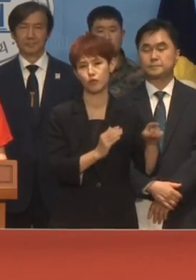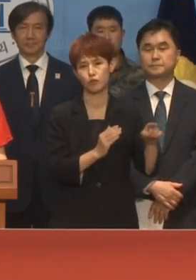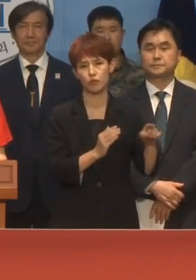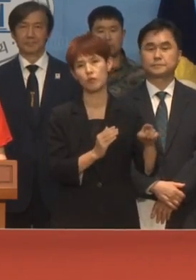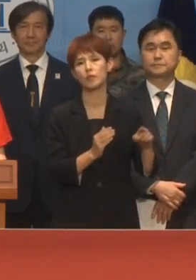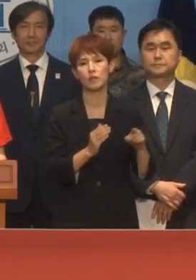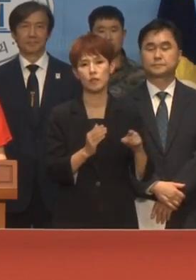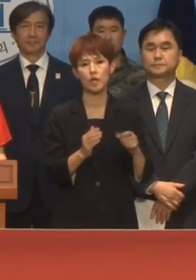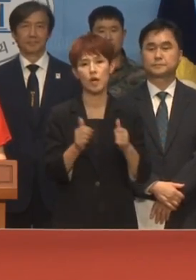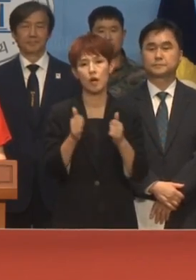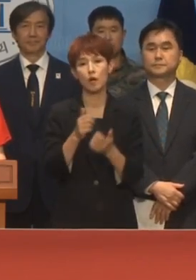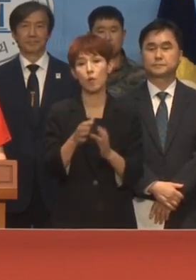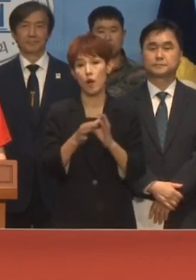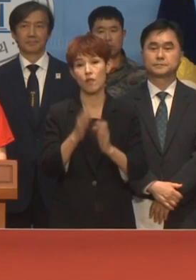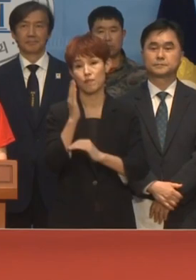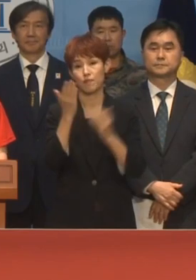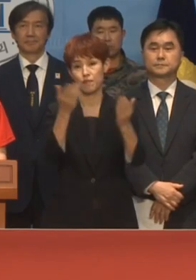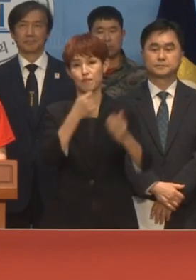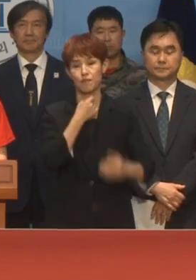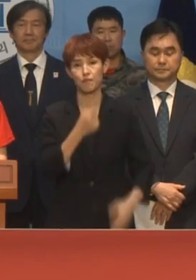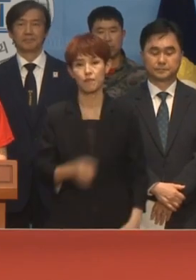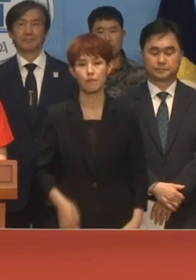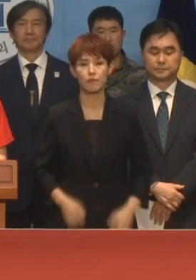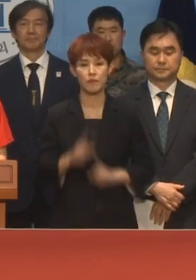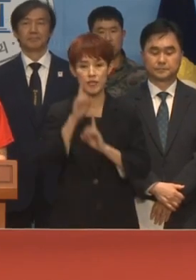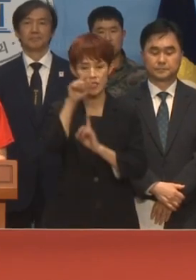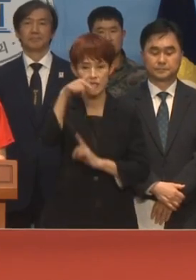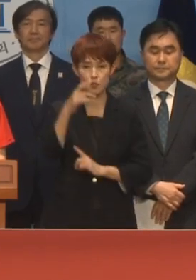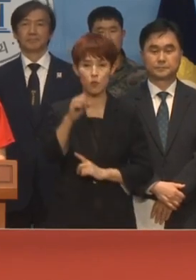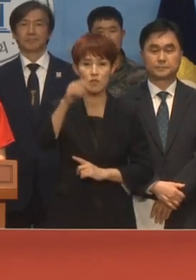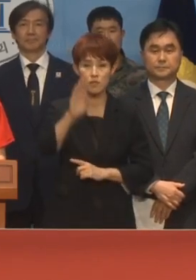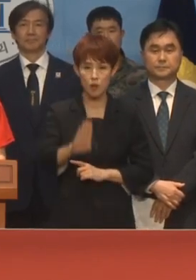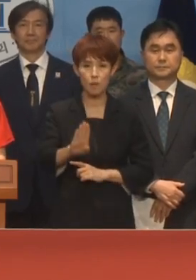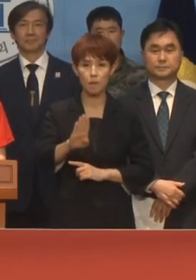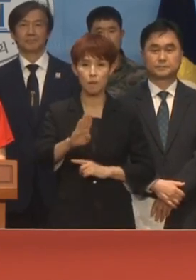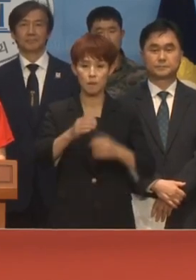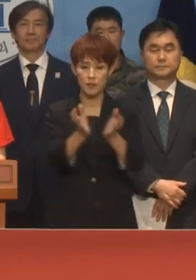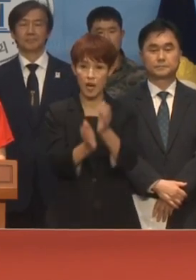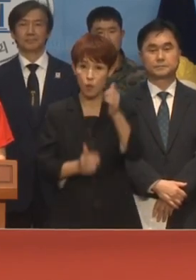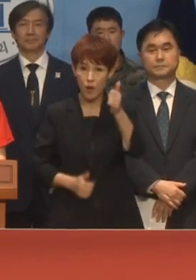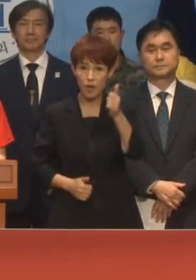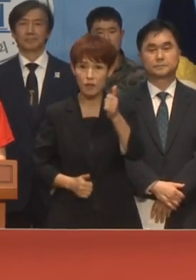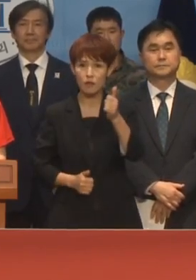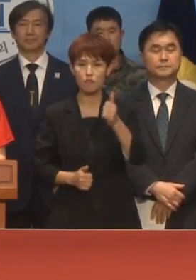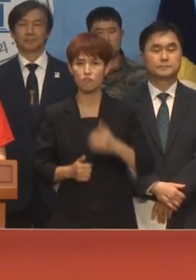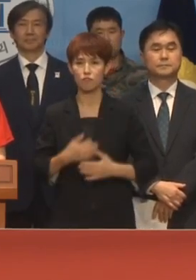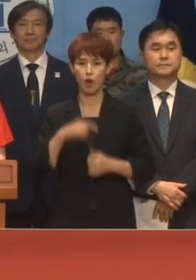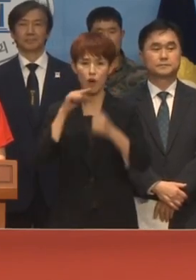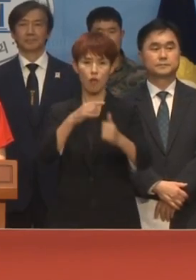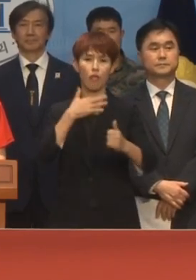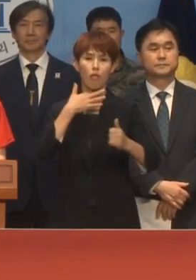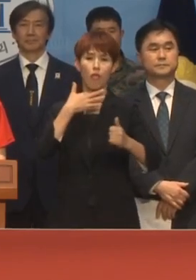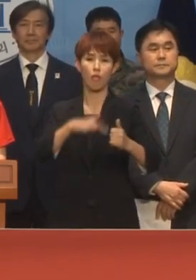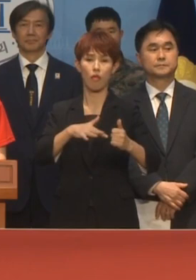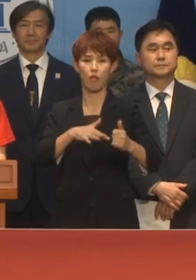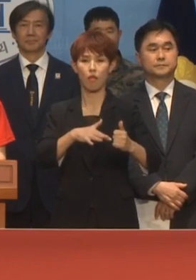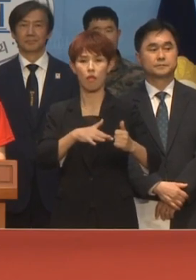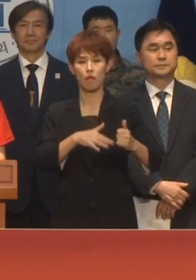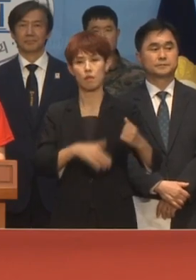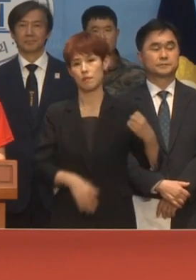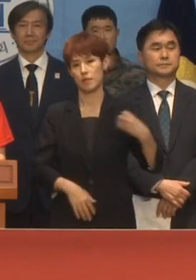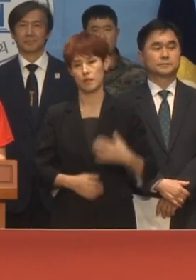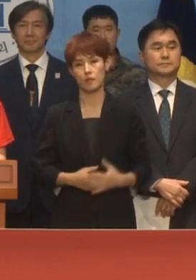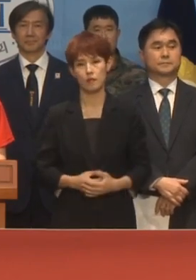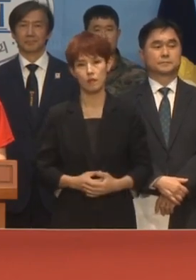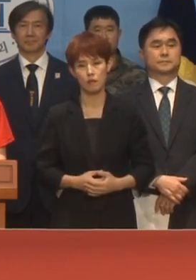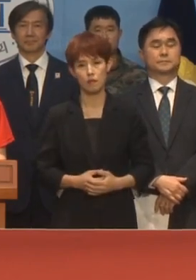관해서 법률적으로 한 말씀만 드리겠습니다. 이종섭 전 장관은 현재 지금 수사기록 회수 내 지시가 아니다라고 발을 빼고 있습니다. 그럼